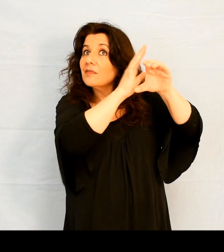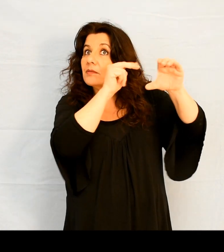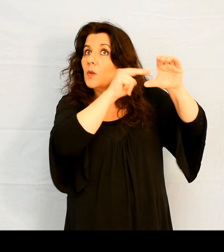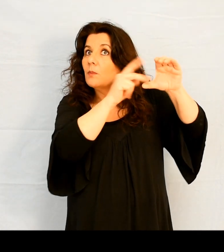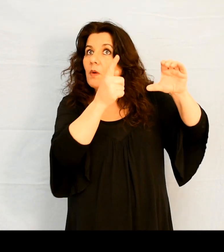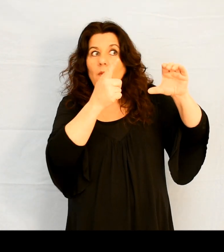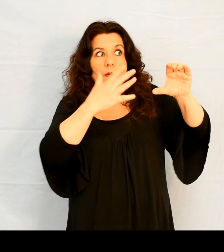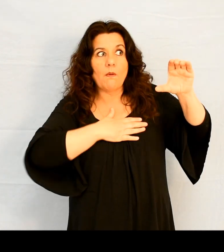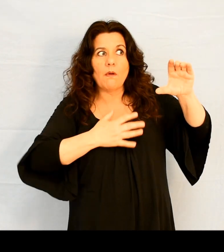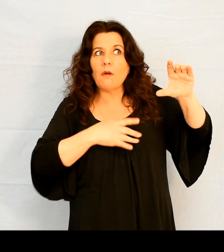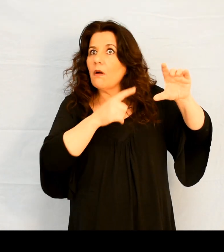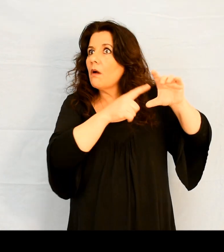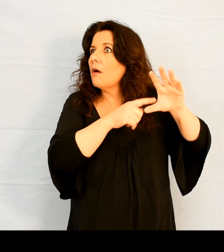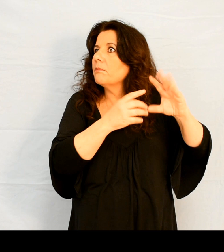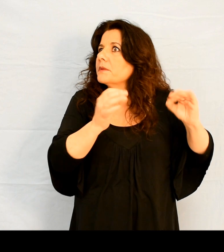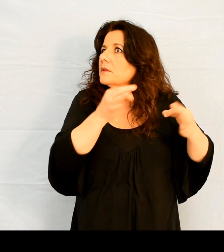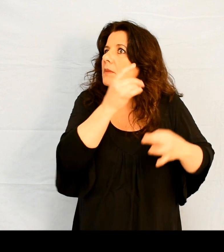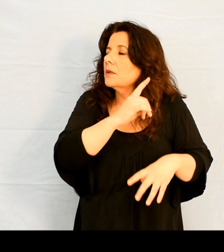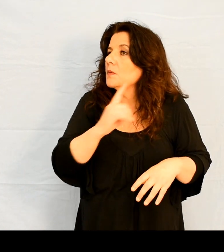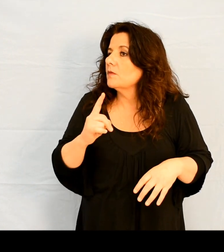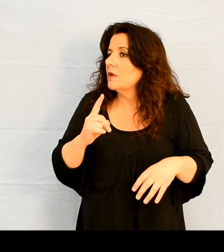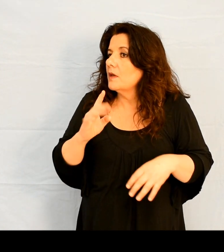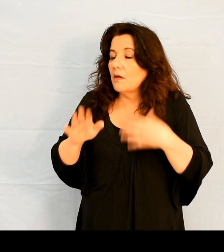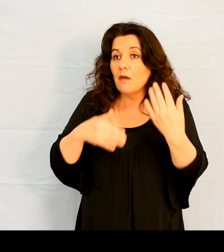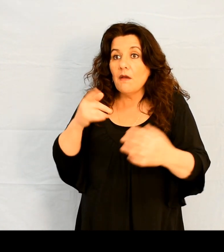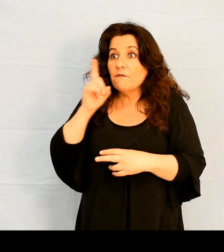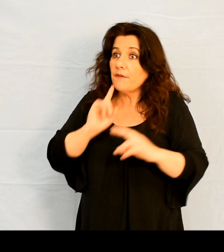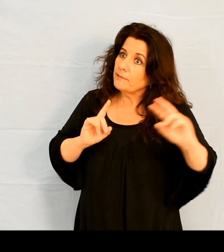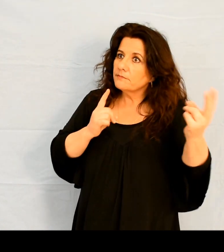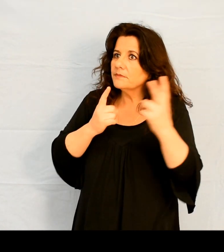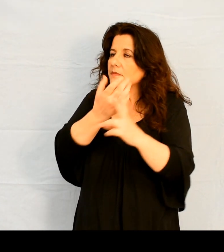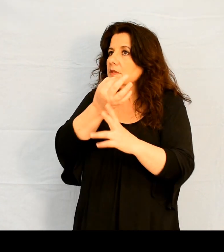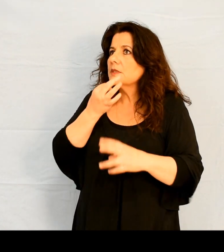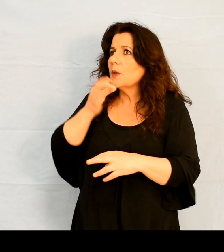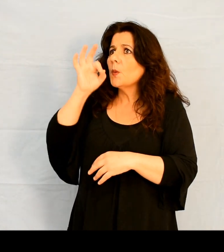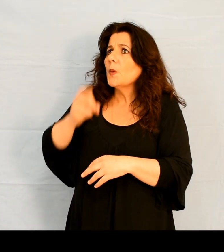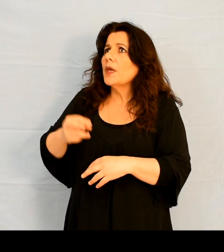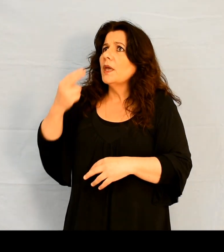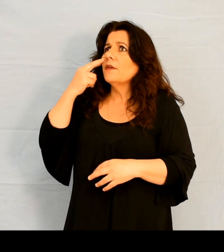avaient même eu une vision des anges qui disaient qu'il était vivant.